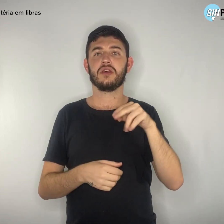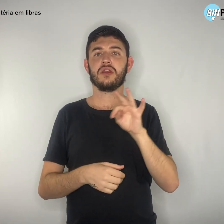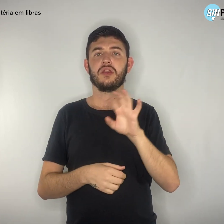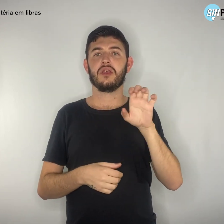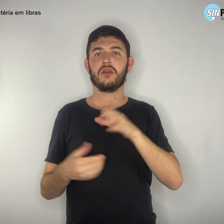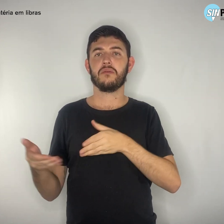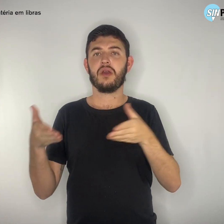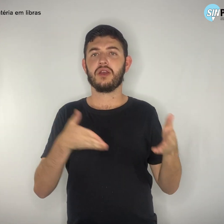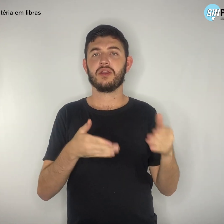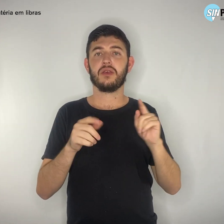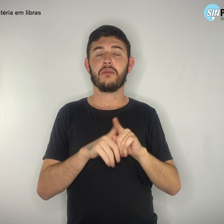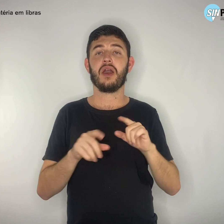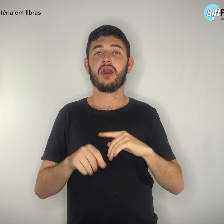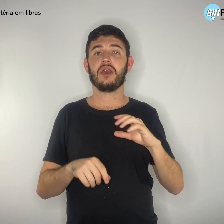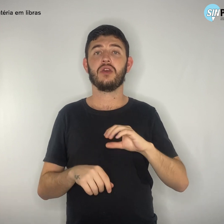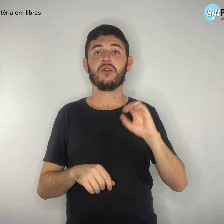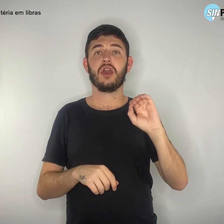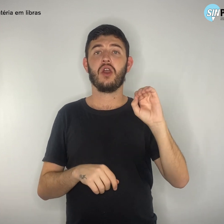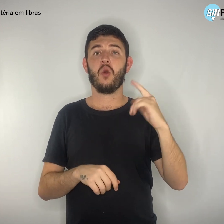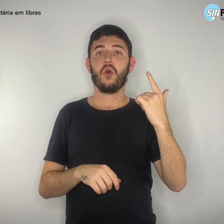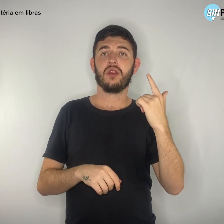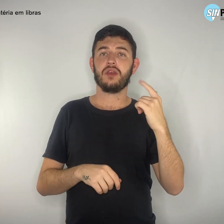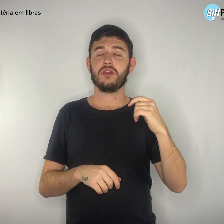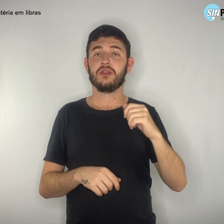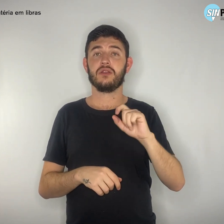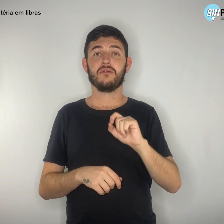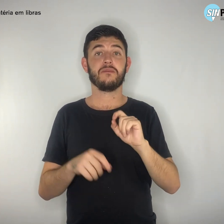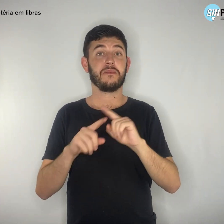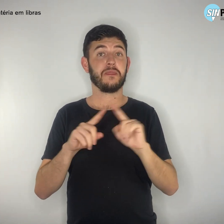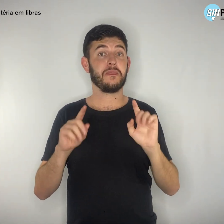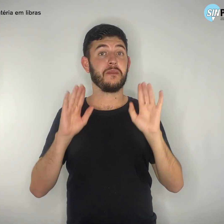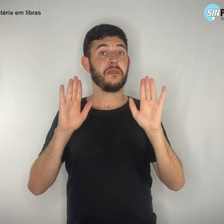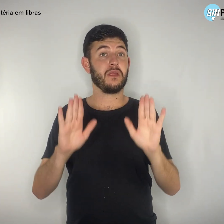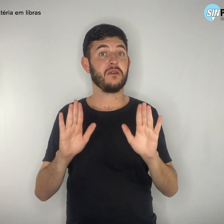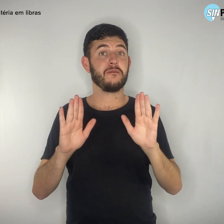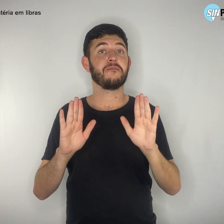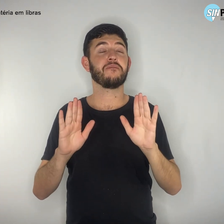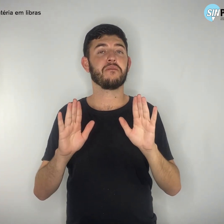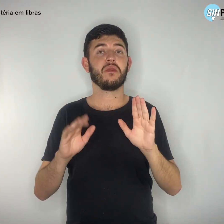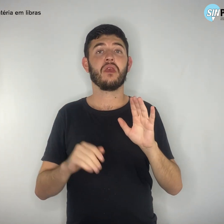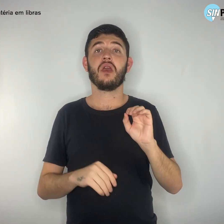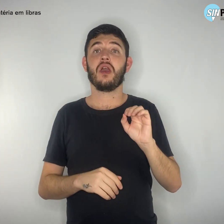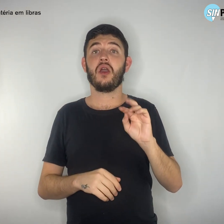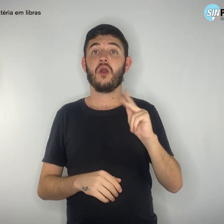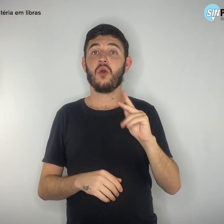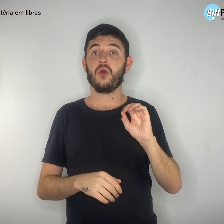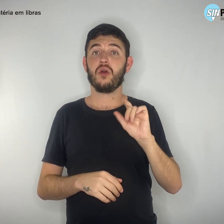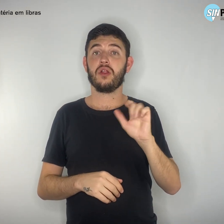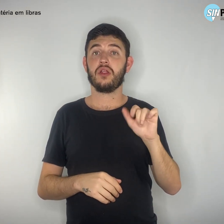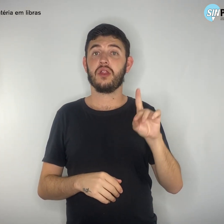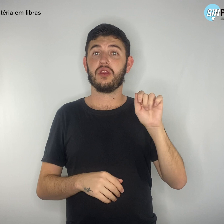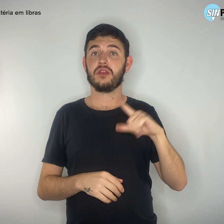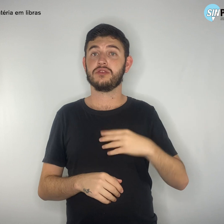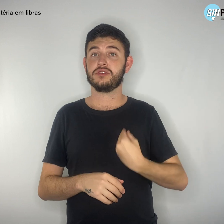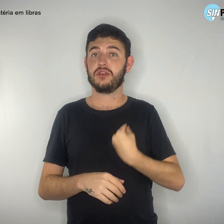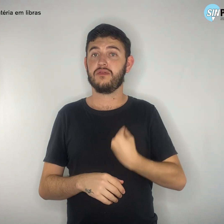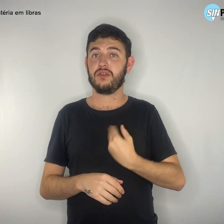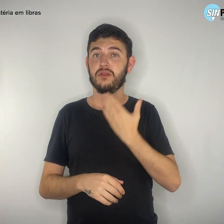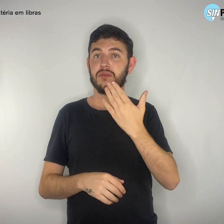janeiro. Holanda estava na cidade e me pediu carona. Fomos conversando sobre